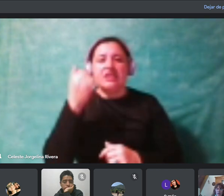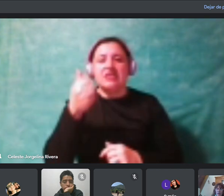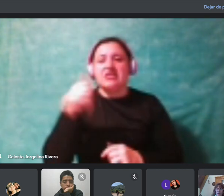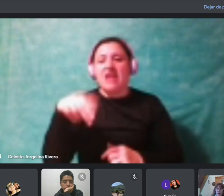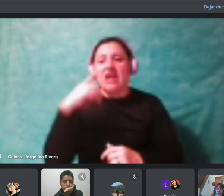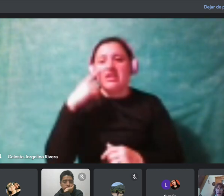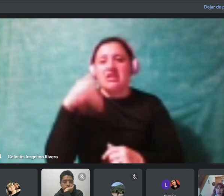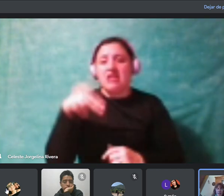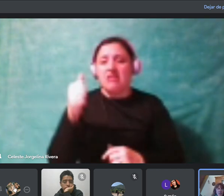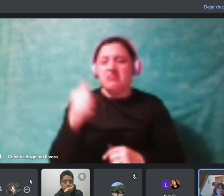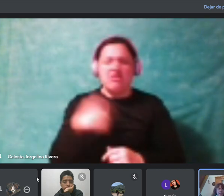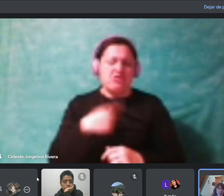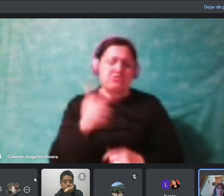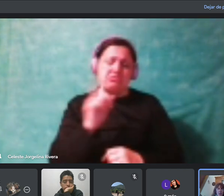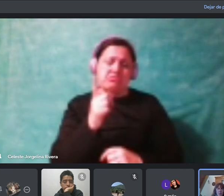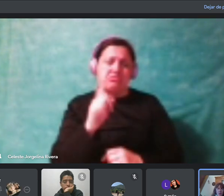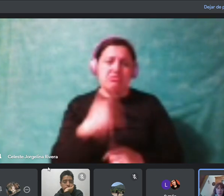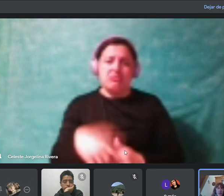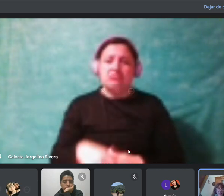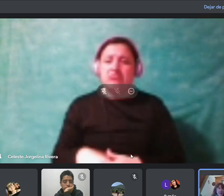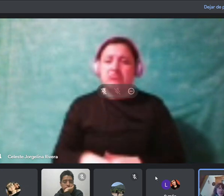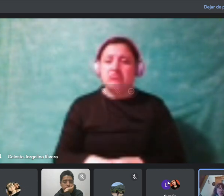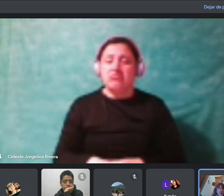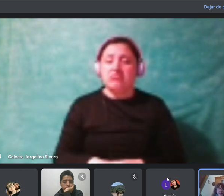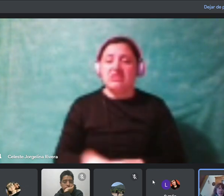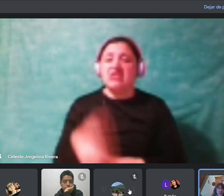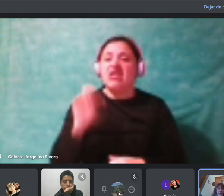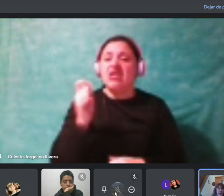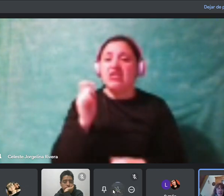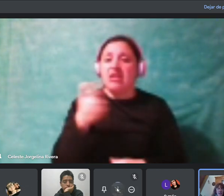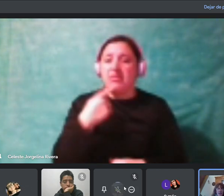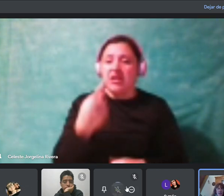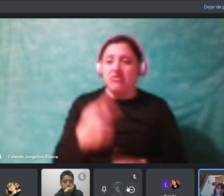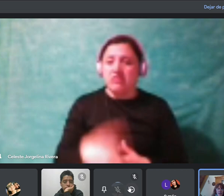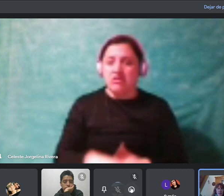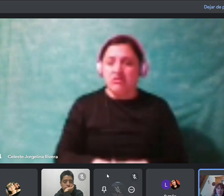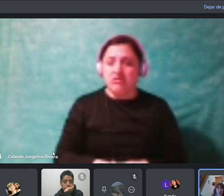No. Ah, no sé quién me hizo una pregunta.